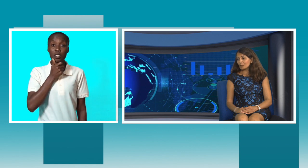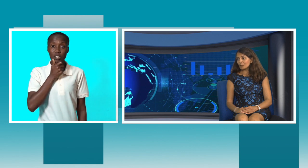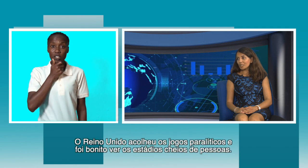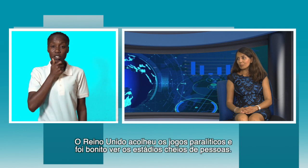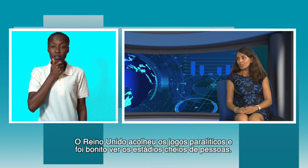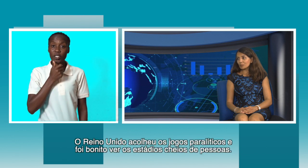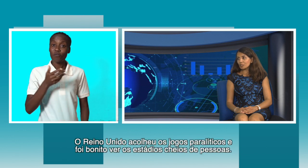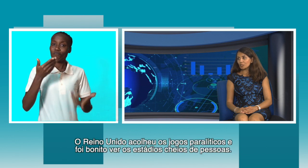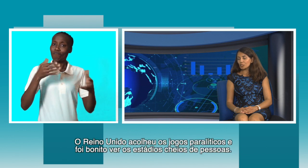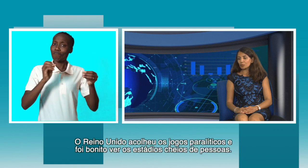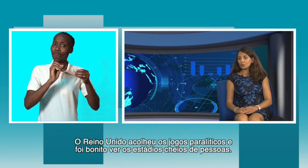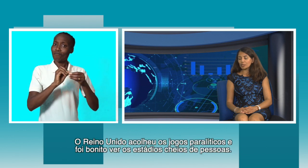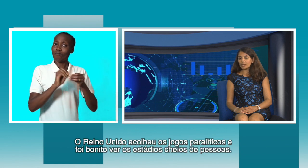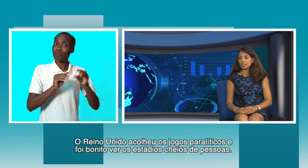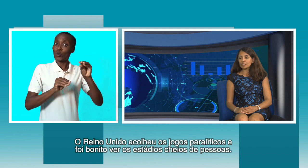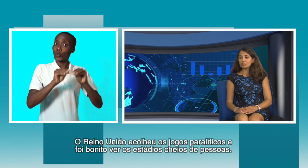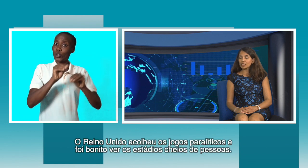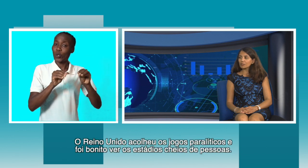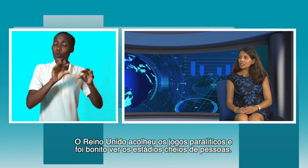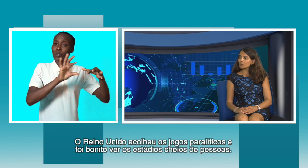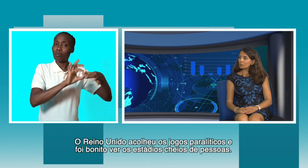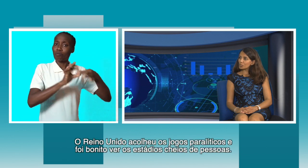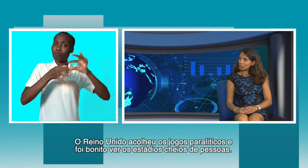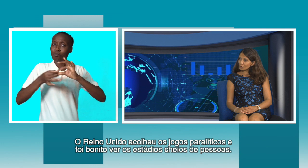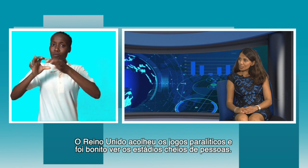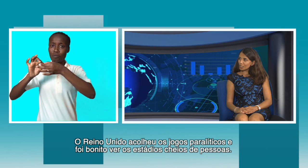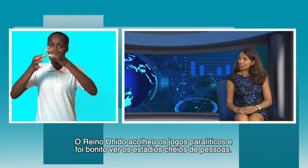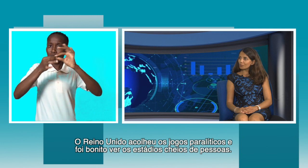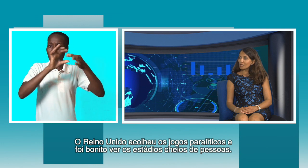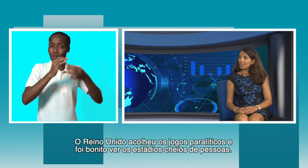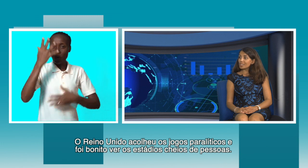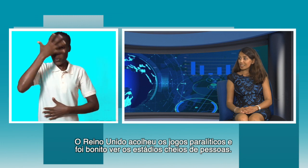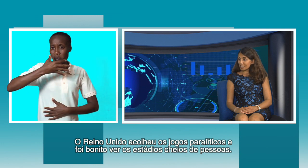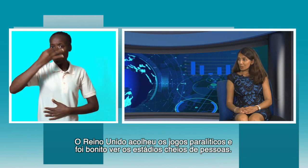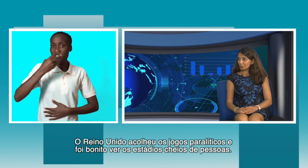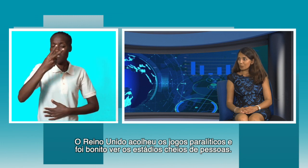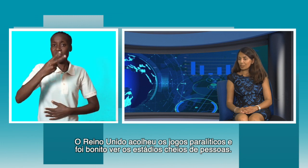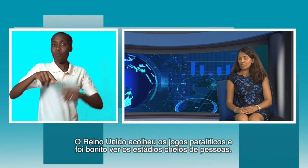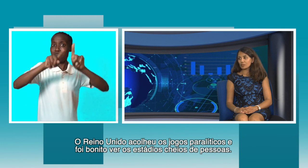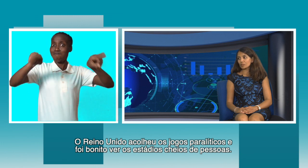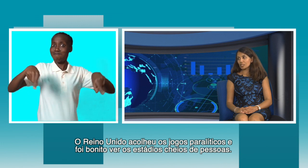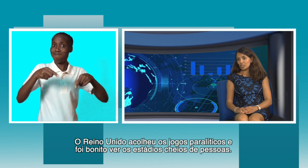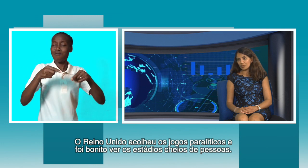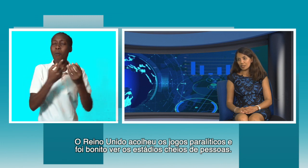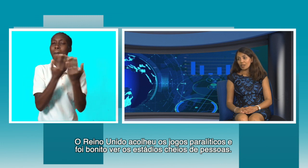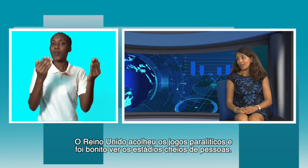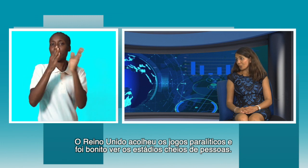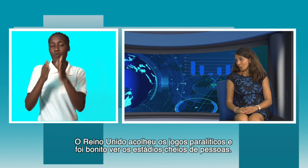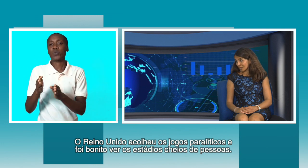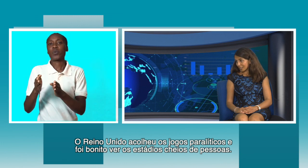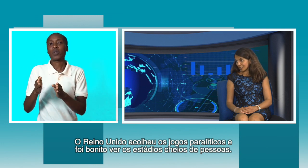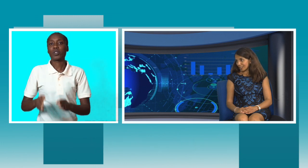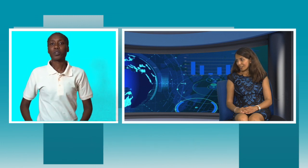O Reino Unido acolheu os Jogos Olímpicos e foi bonito ver os estádios cheios de